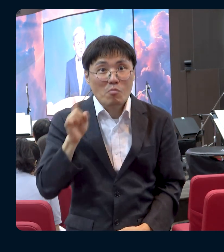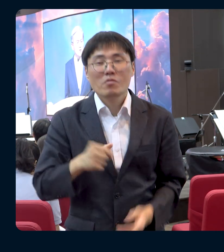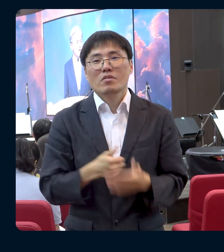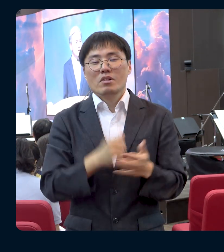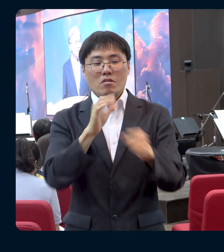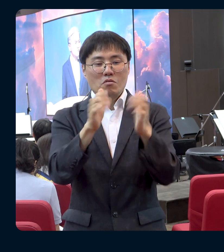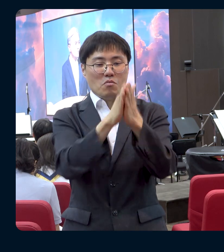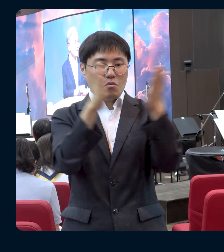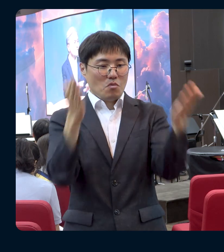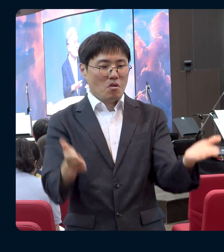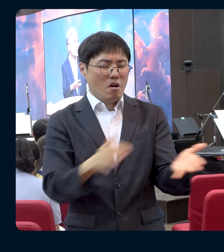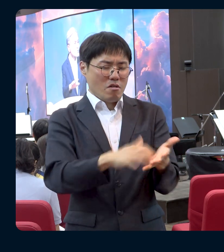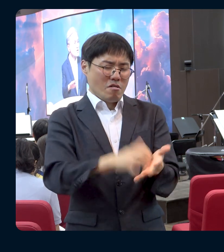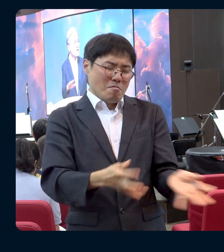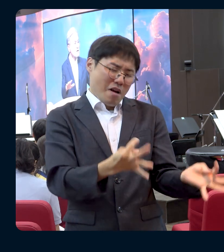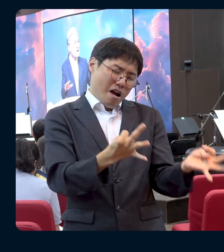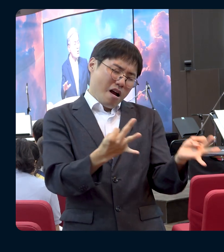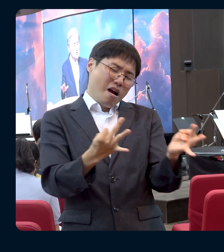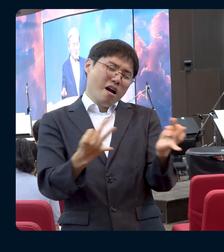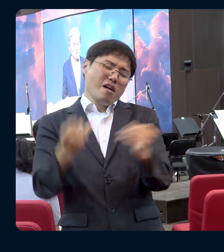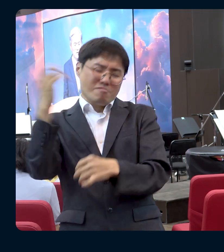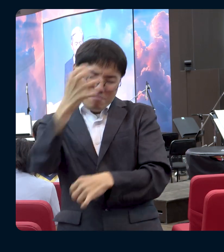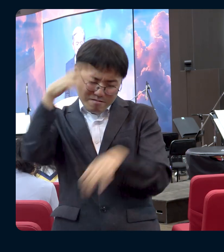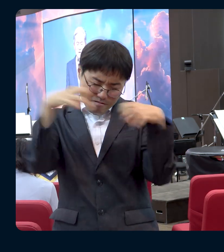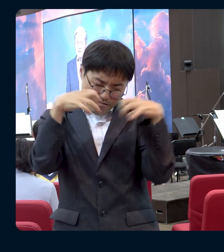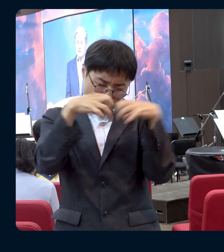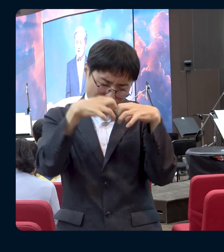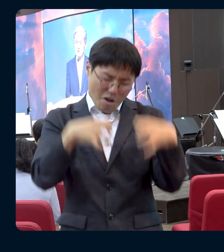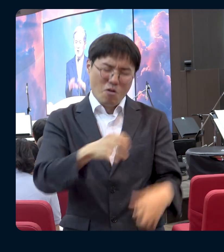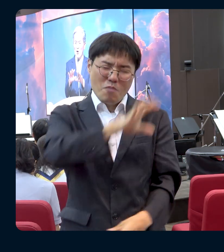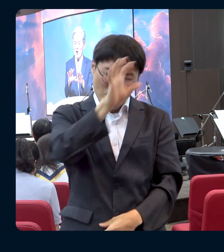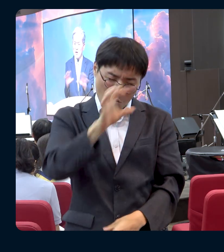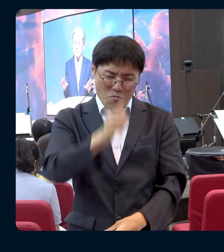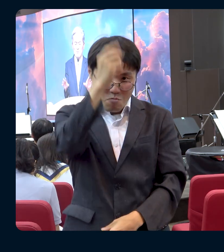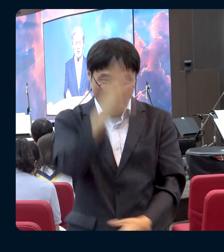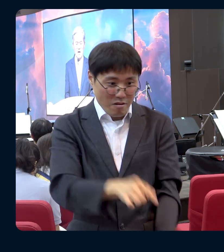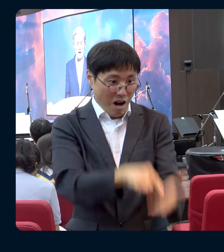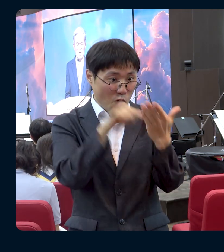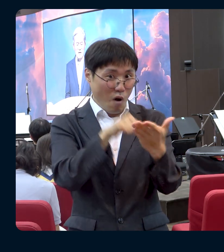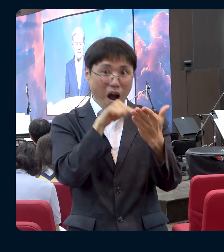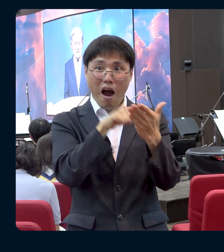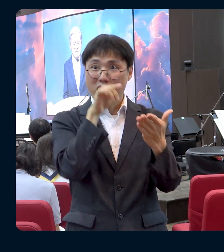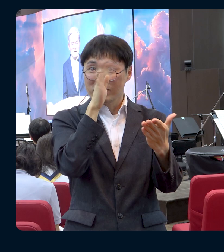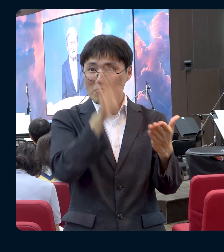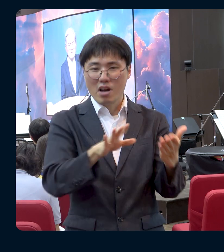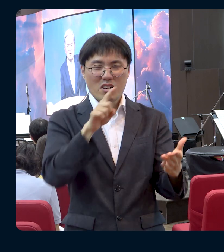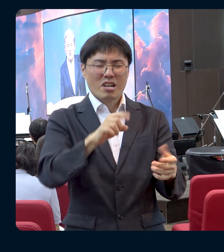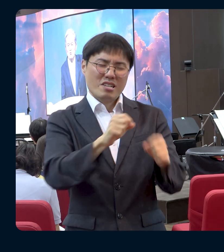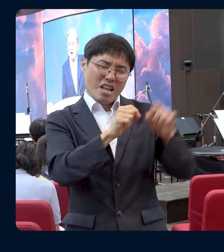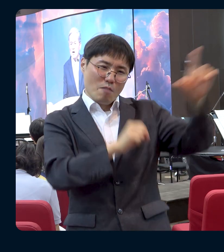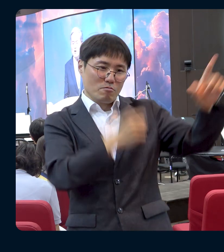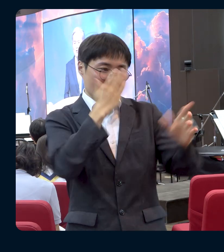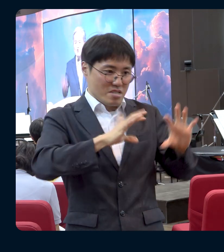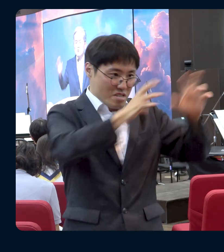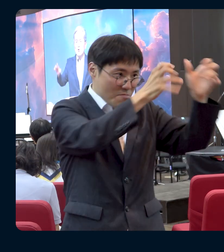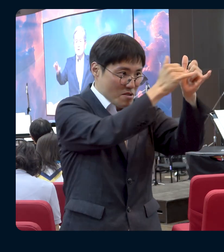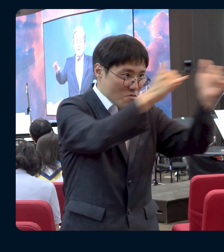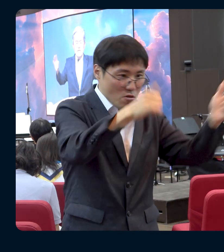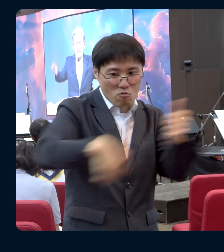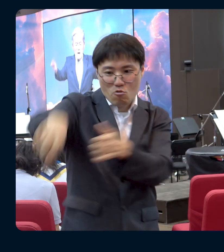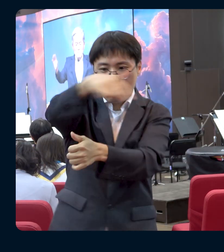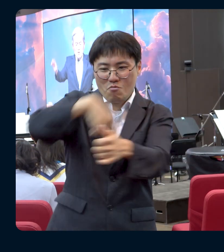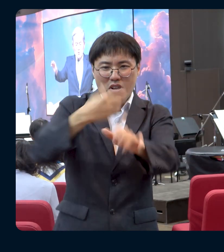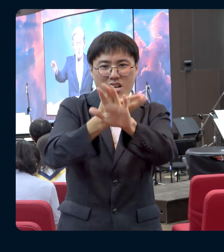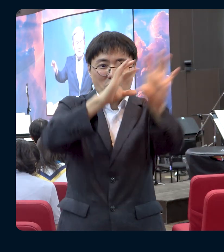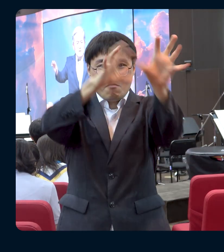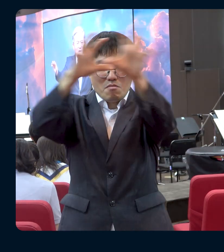왜냐하면요, 성경에 수많은 영적 전쟁 이야기가 나오죠. 근데 그거 거의 대부분 뭐냐? 이스라엘 백성과